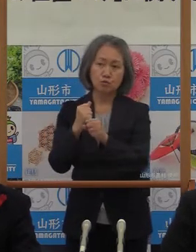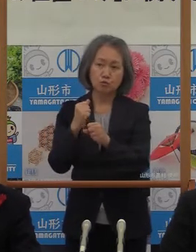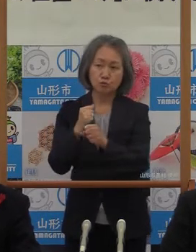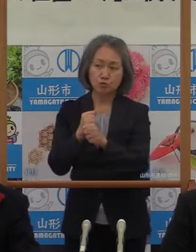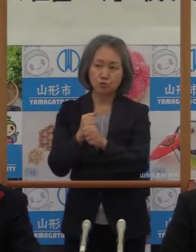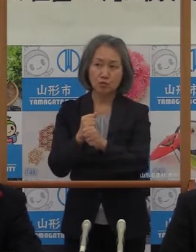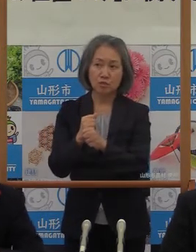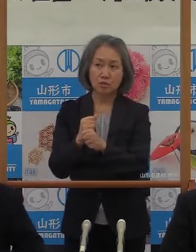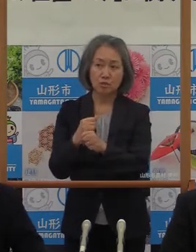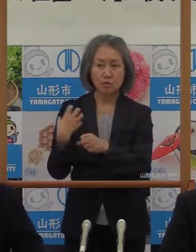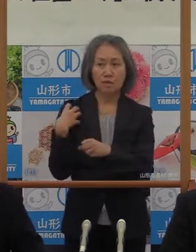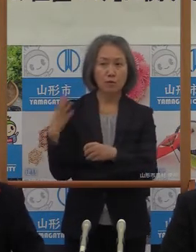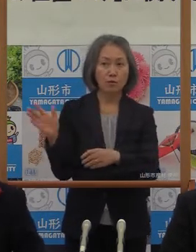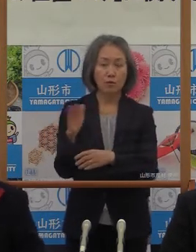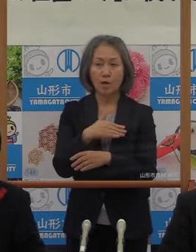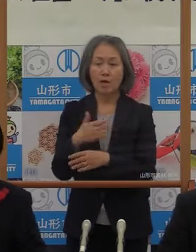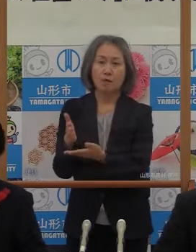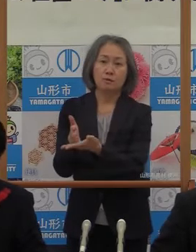はい、